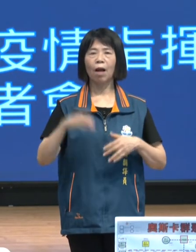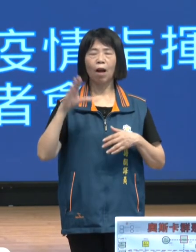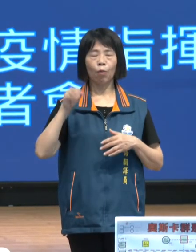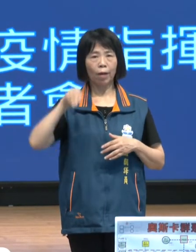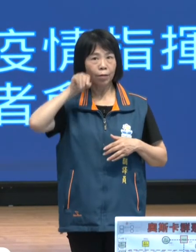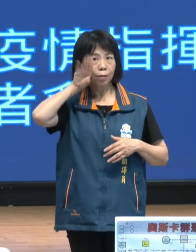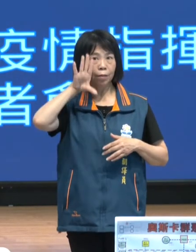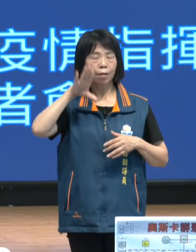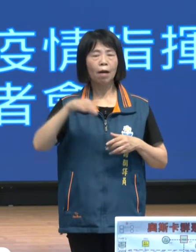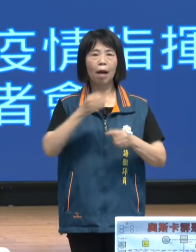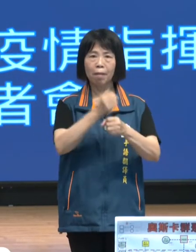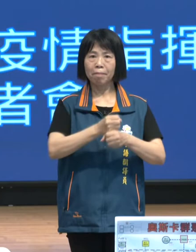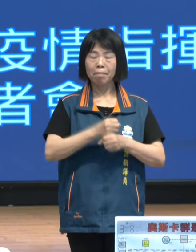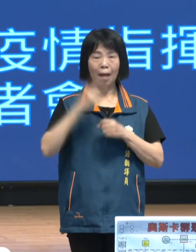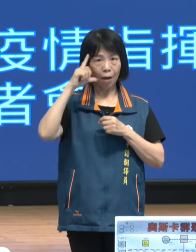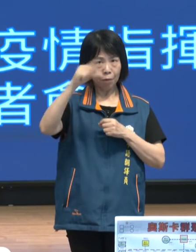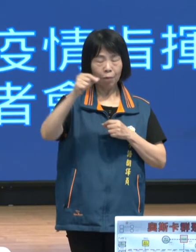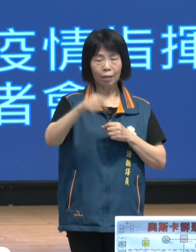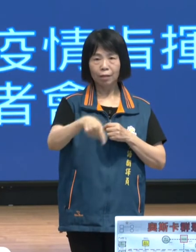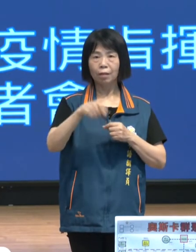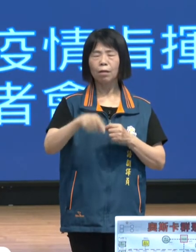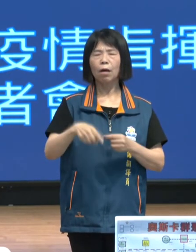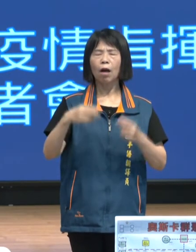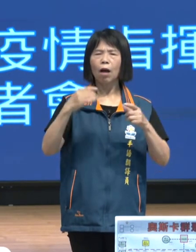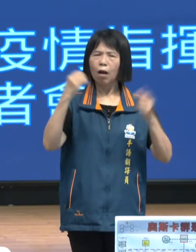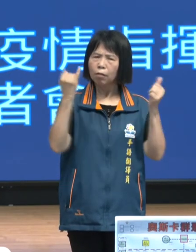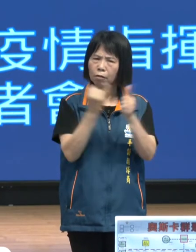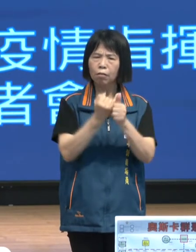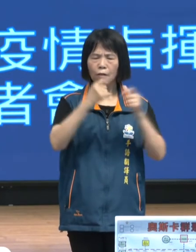马远的这一场婚宴的部分，昨天